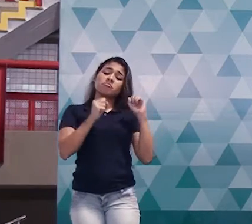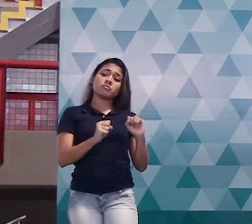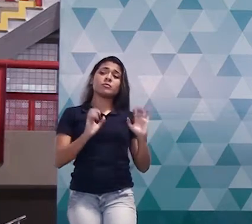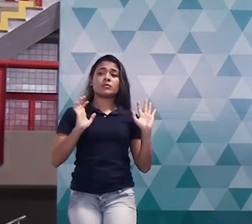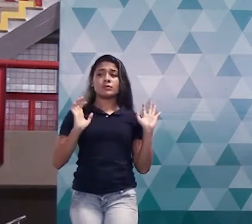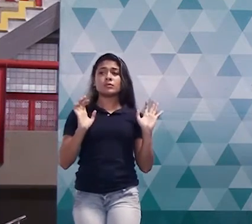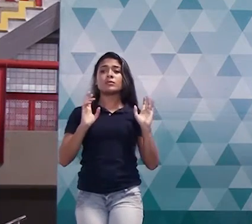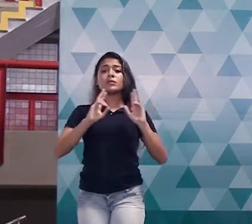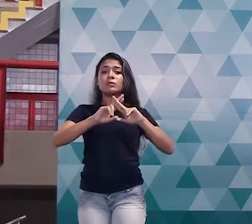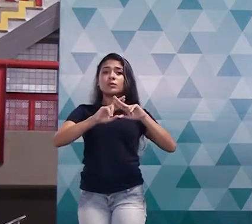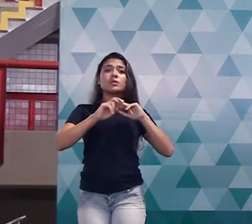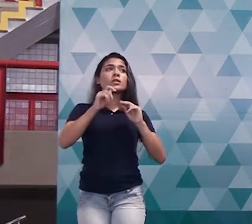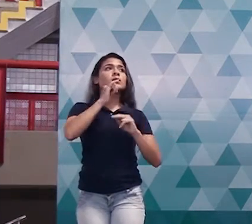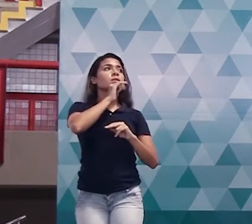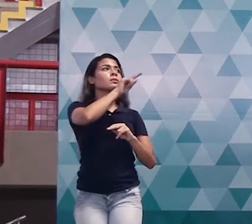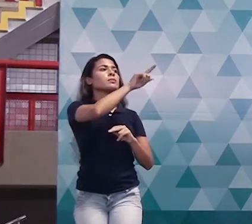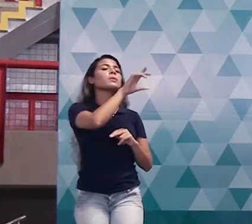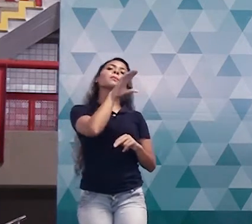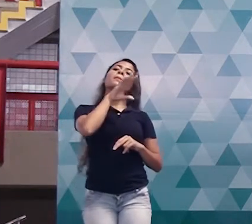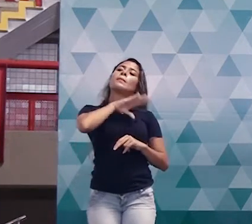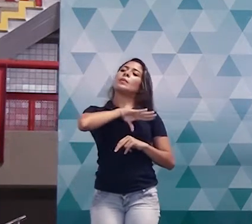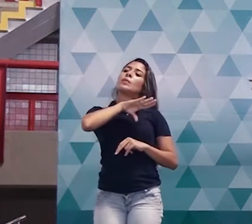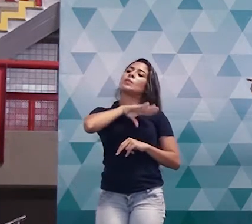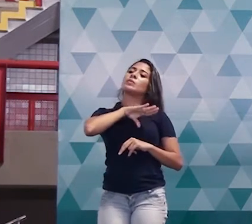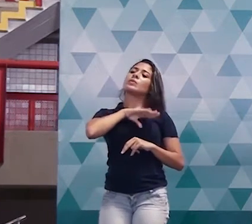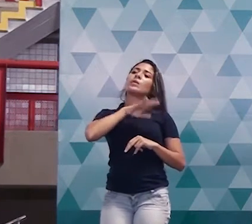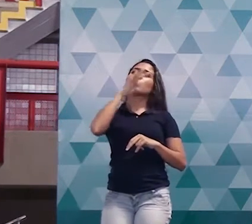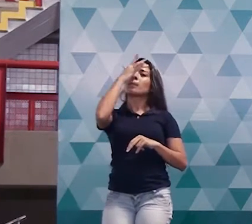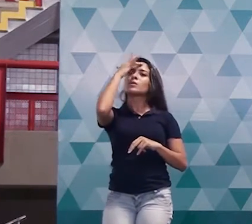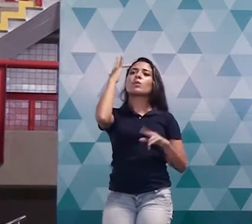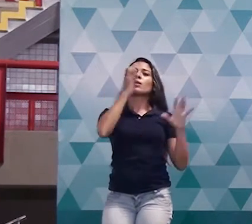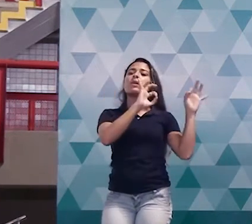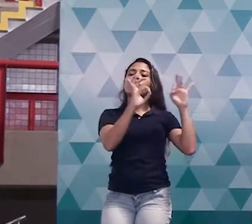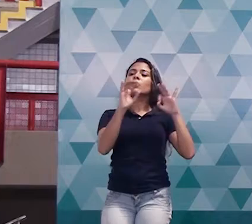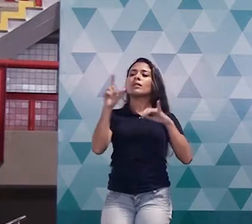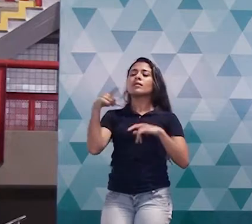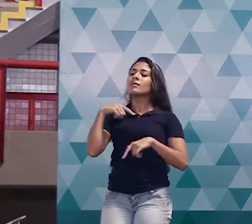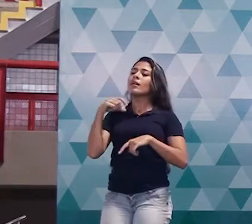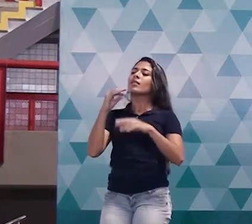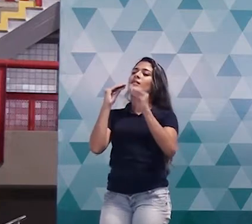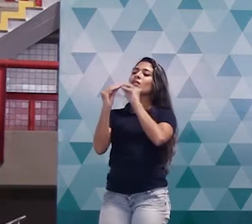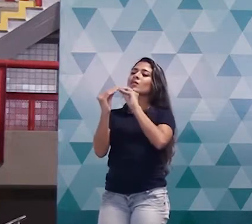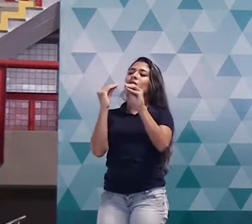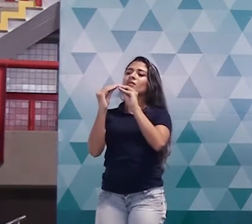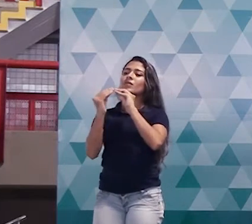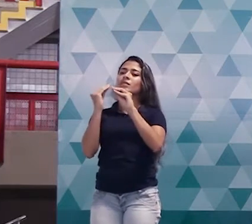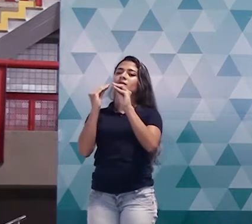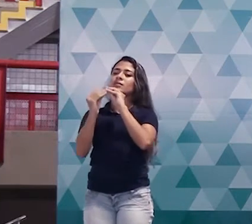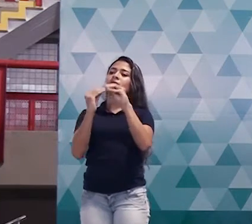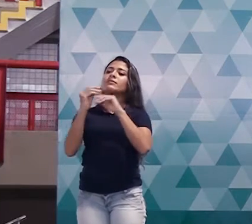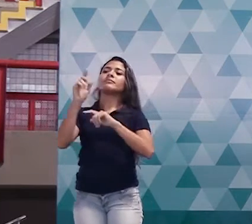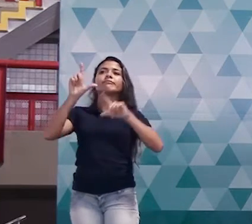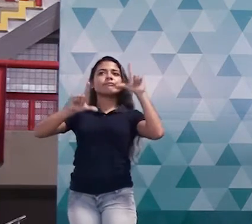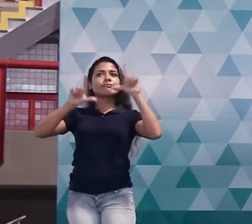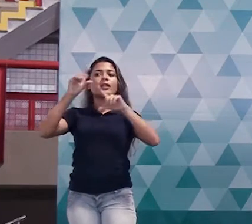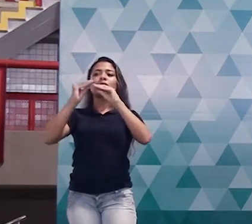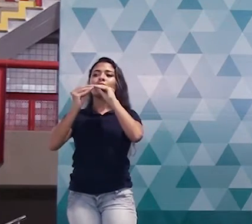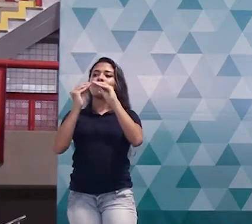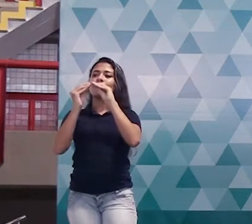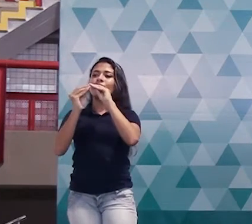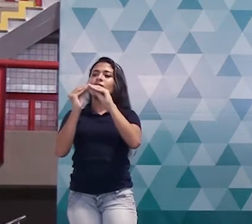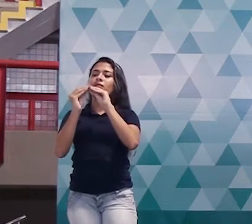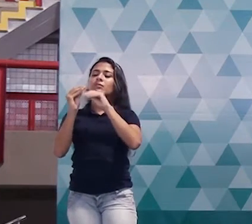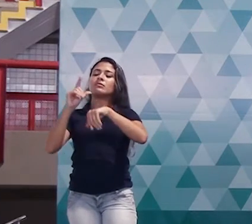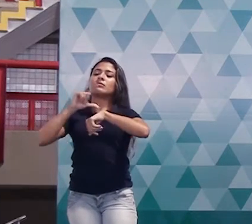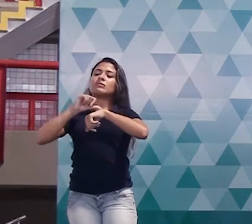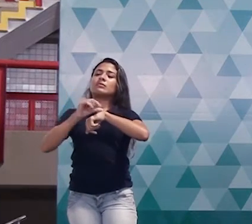Portugal está sem ninguém. Vocês viram isso na novela das 6 que está passando agora, né? Tá certo que Dom João já voltou para Portugal, o Dom Pedro já